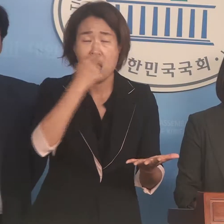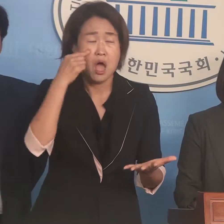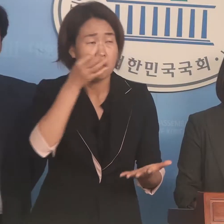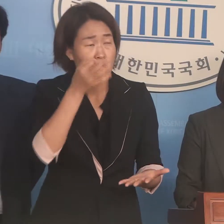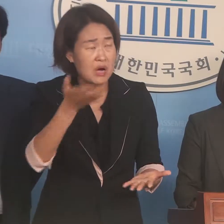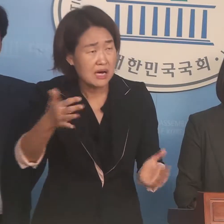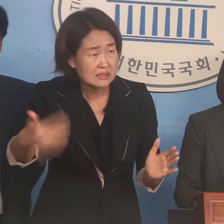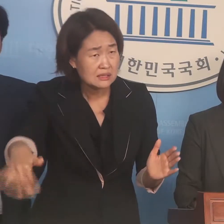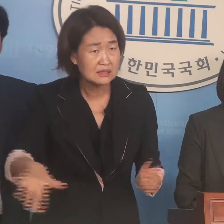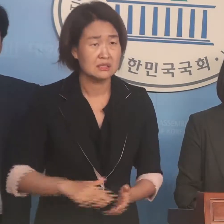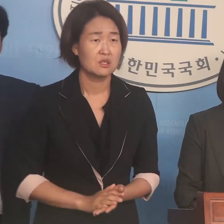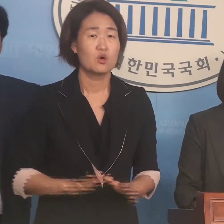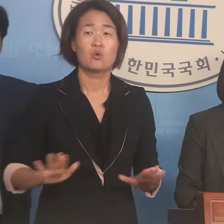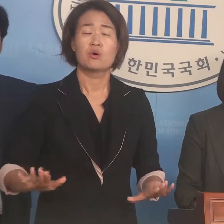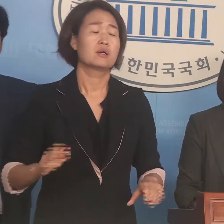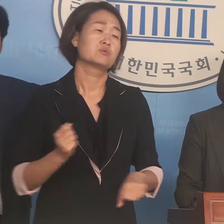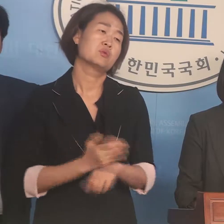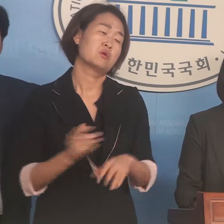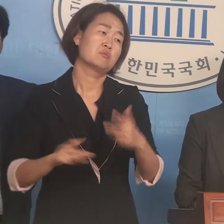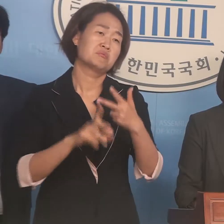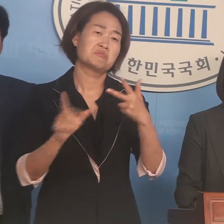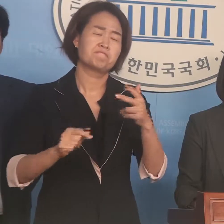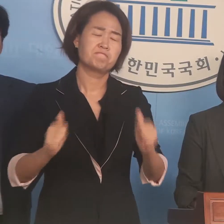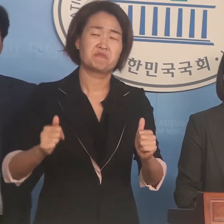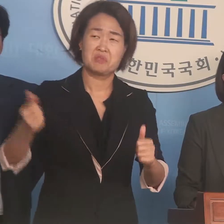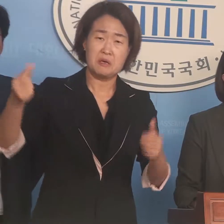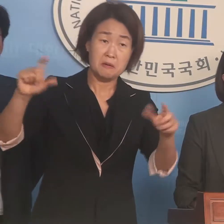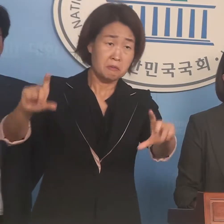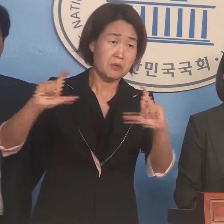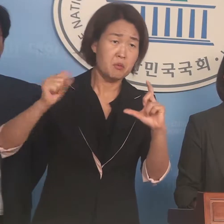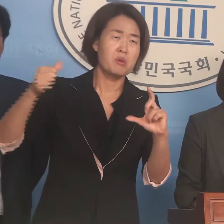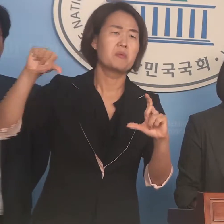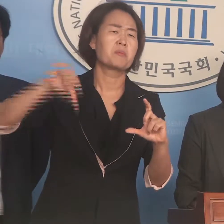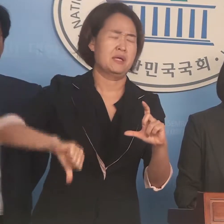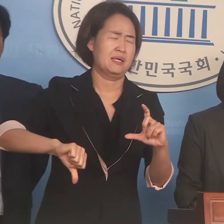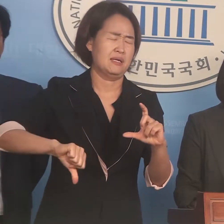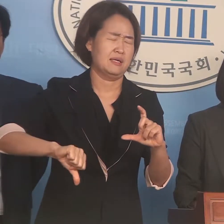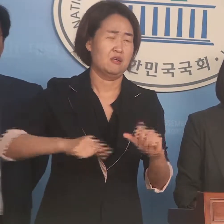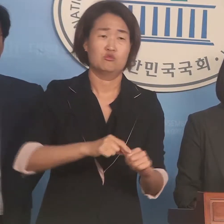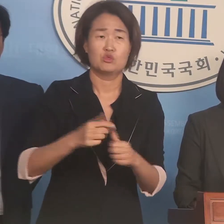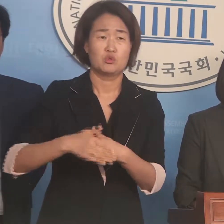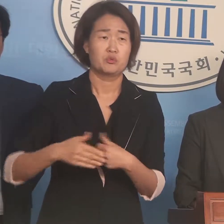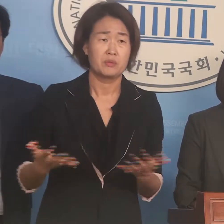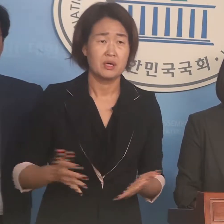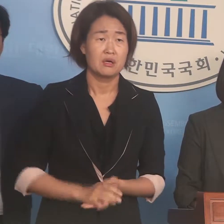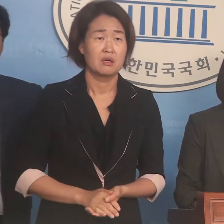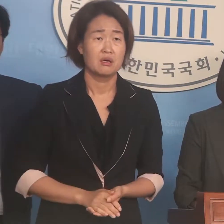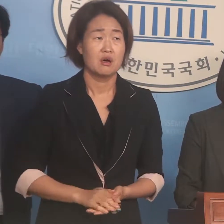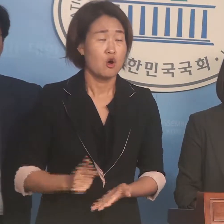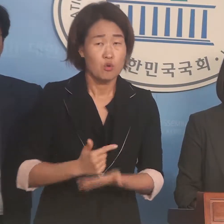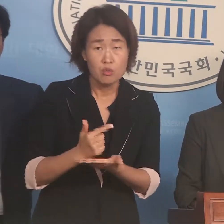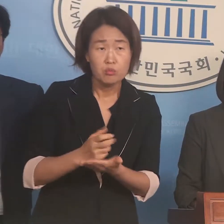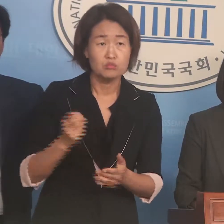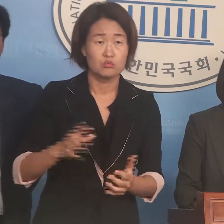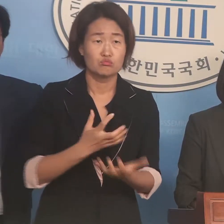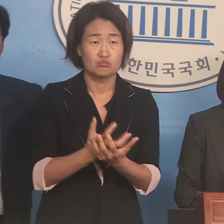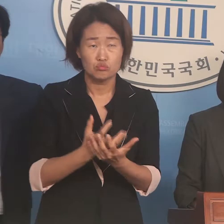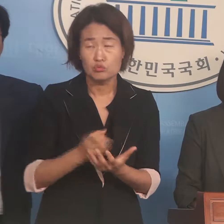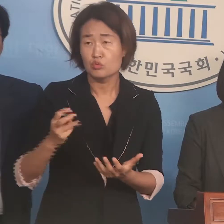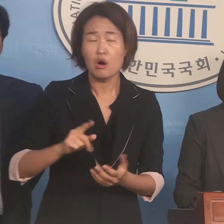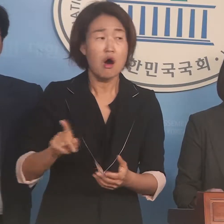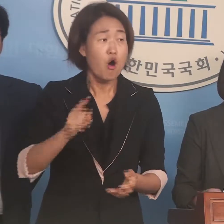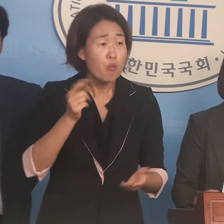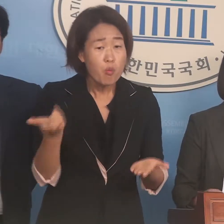채 올해 7월 패소 판결을 받고 피해를 구제받지 못했습니다. 어떤 논문이나 텍스트 자료들에서도